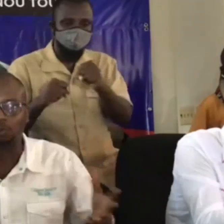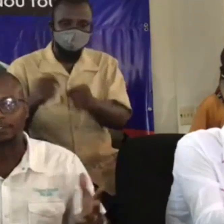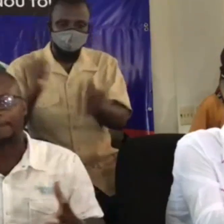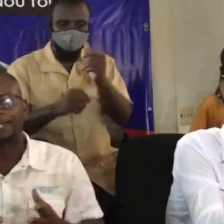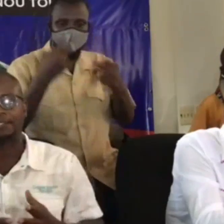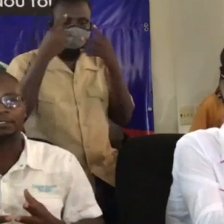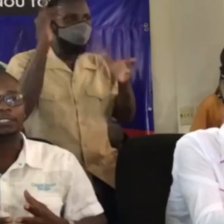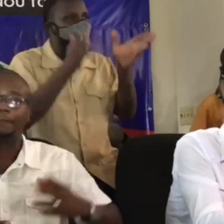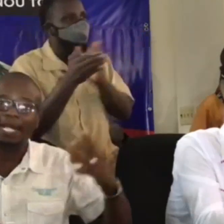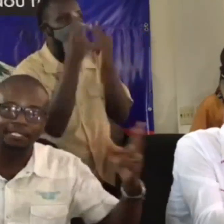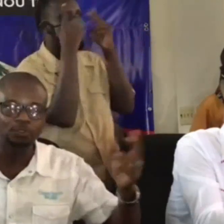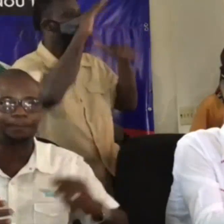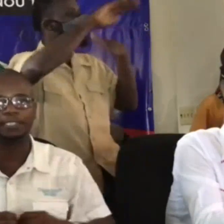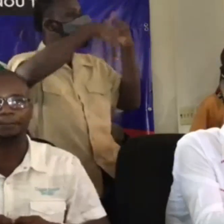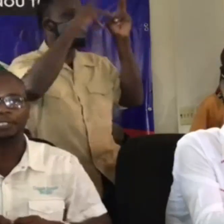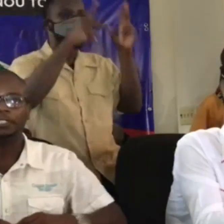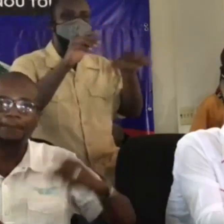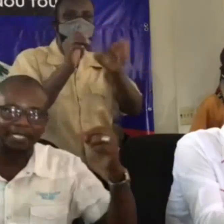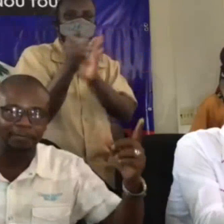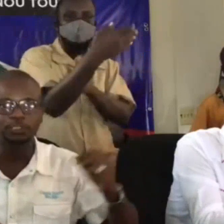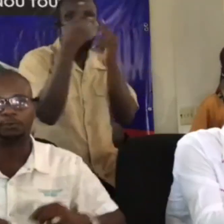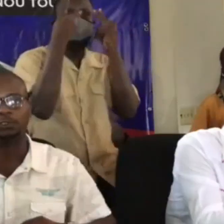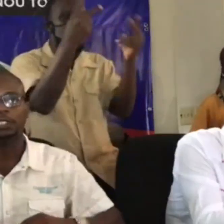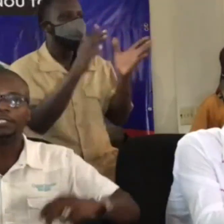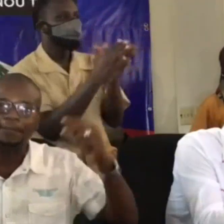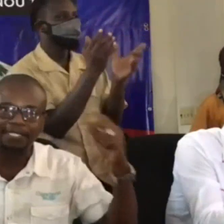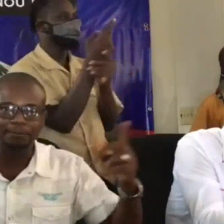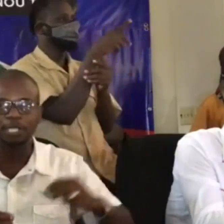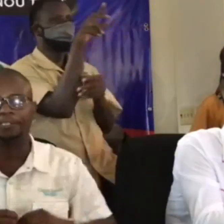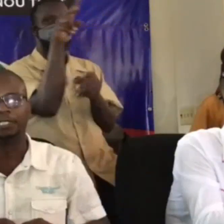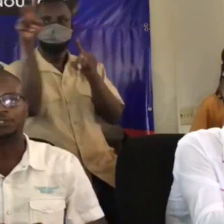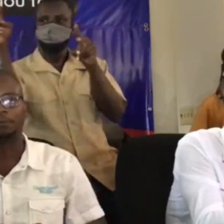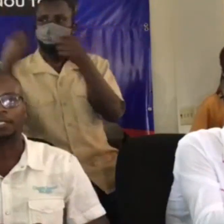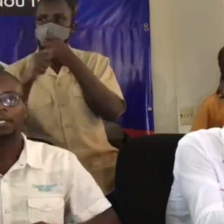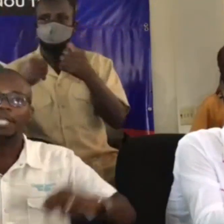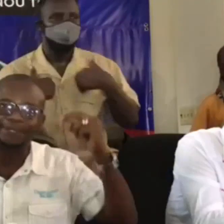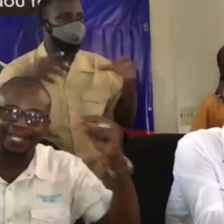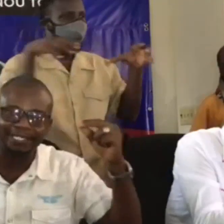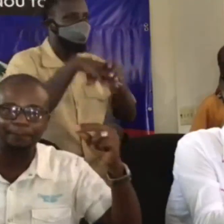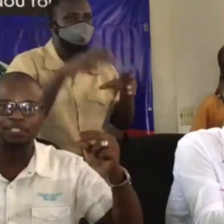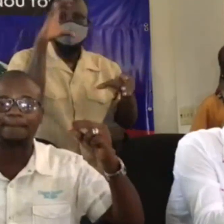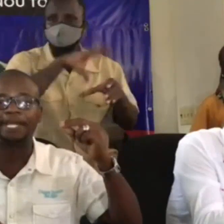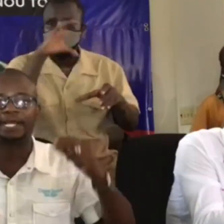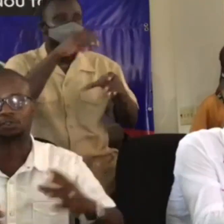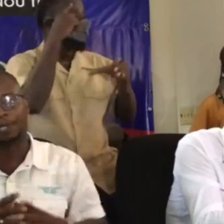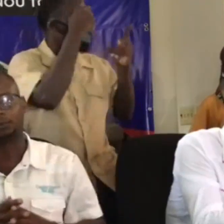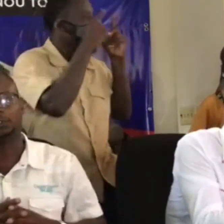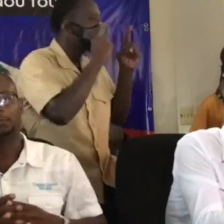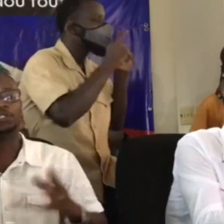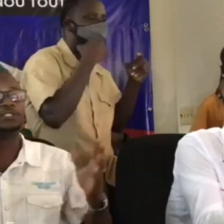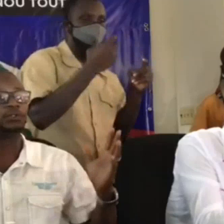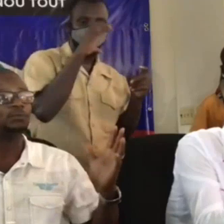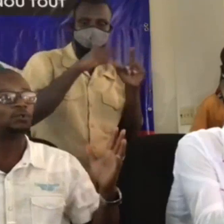gardé tout ça qui a passé. Nous avons gardé les gens qui ont kidnappé. Nous avons gardé les gens qui ont tué. Nous avons gardé les gens qui ont mis dans la prison mal. Nous avons gardé la police qui a baillé gaz tout